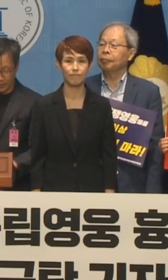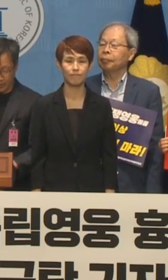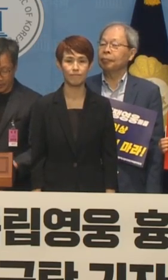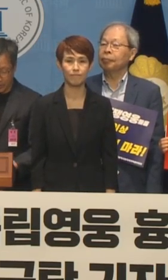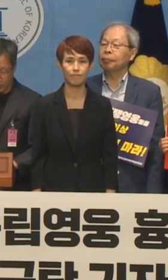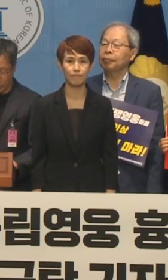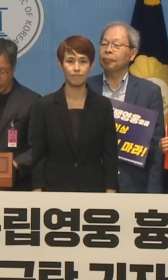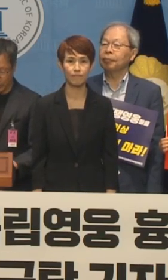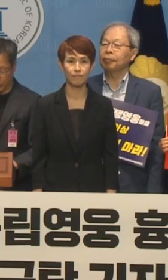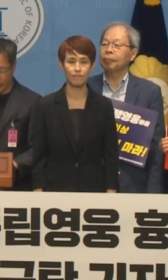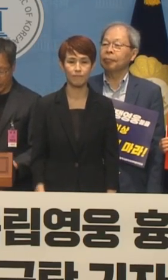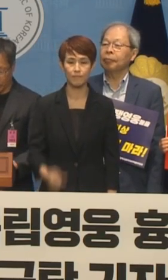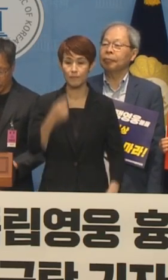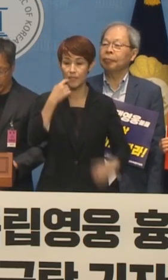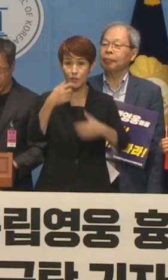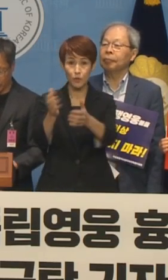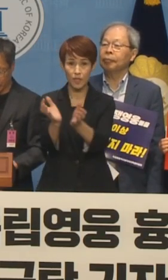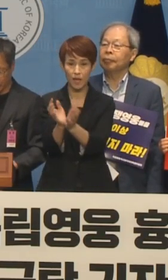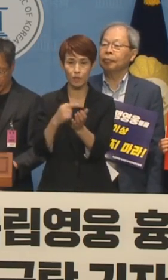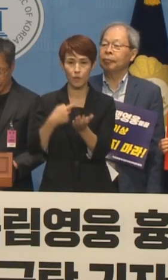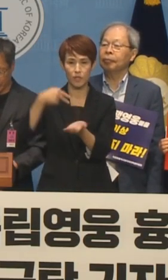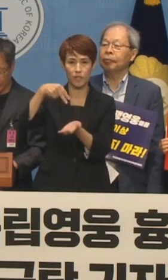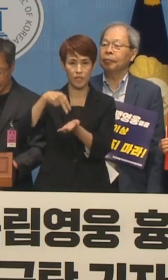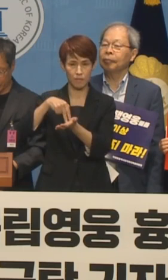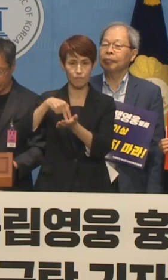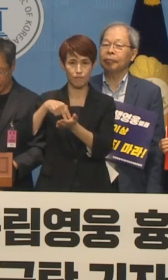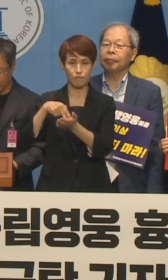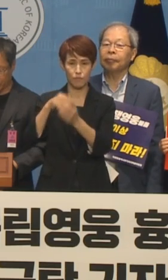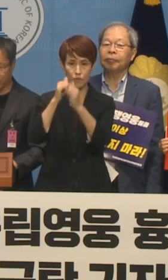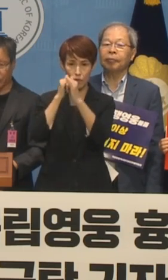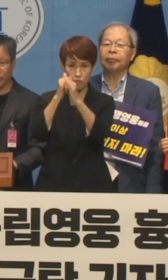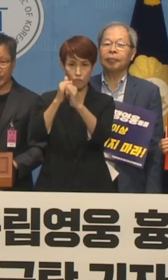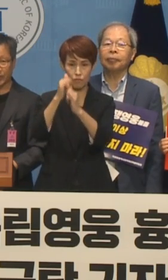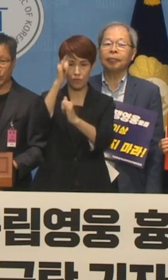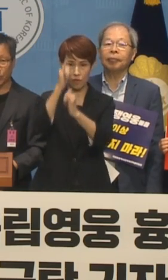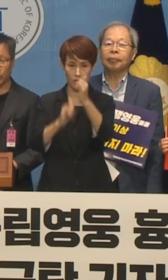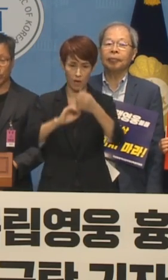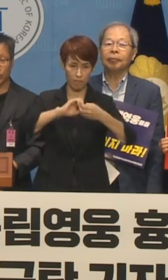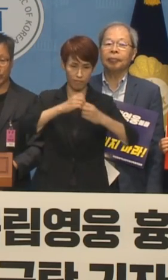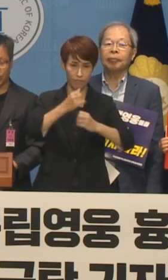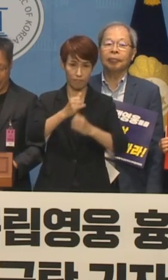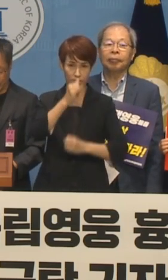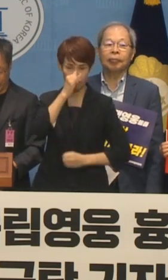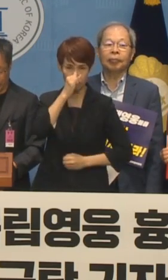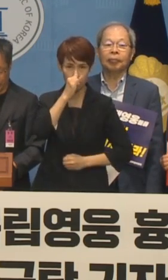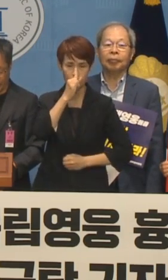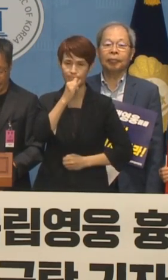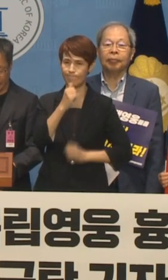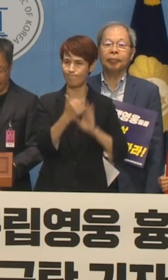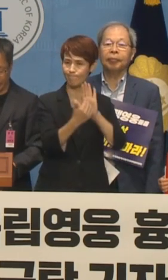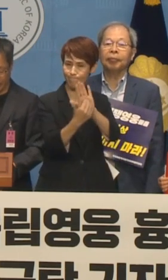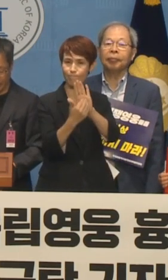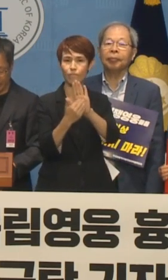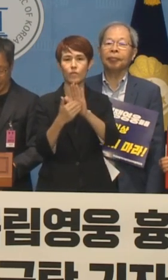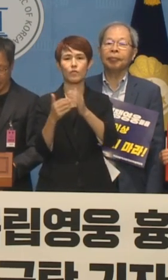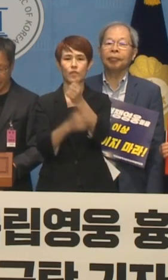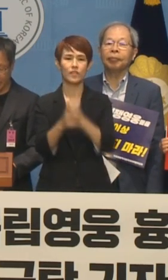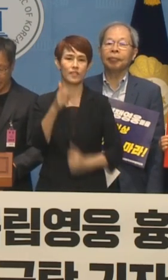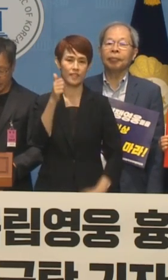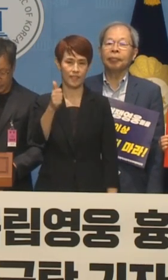다음은 더불어민주당 독립영웅 역사 왜곡 저지 투기 위원장 송옥주 의원님 참석하셨습니다.